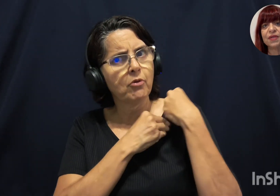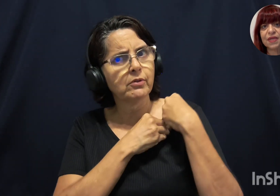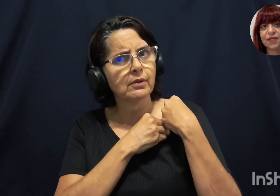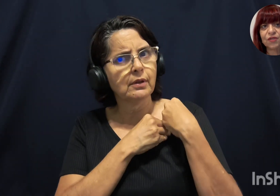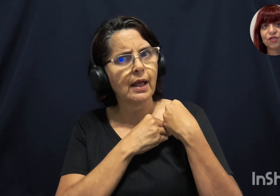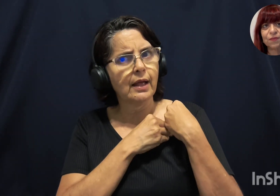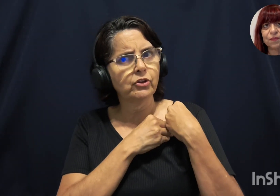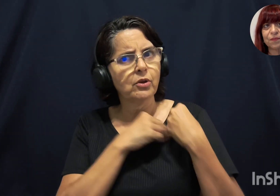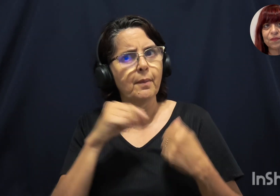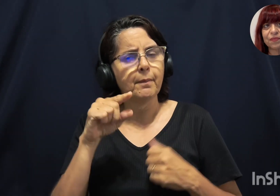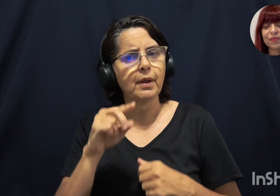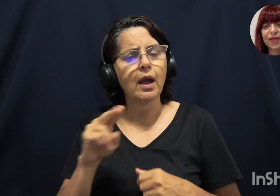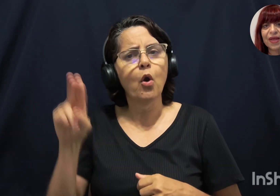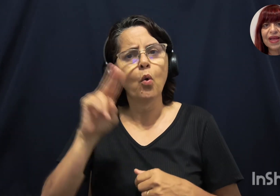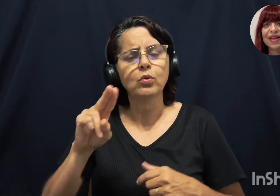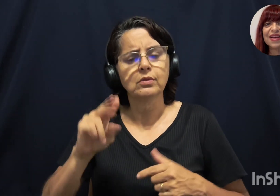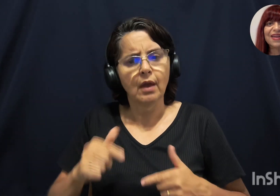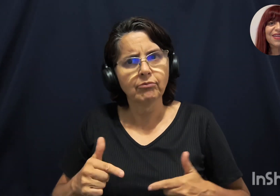momento presente.